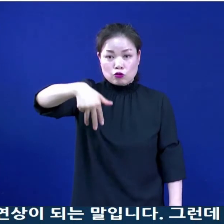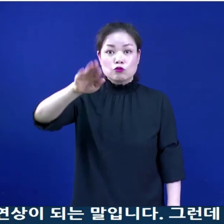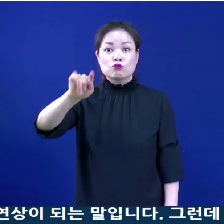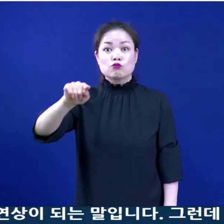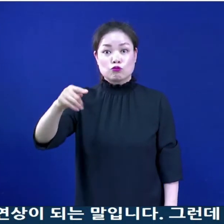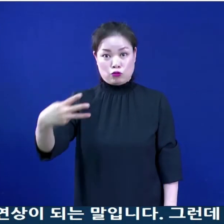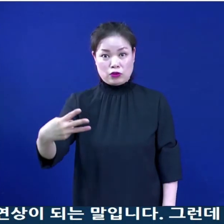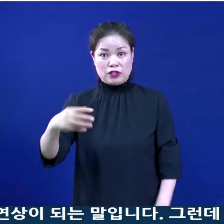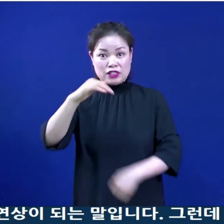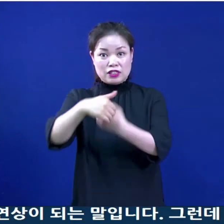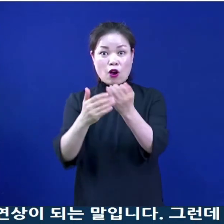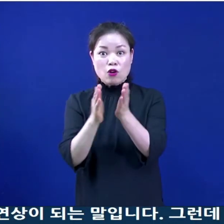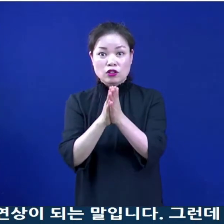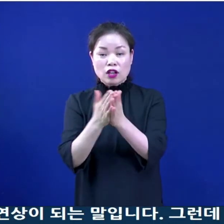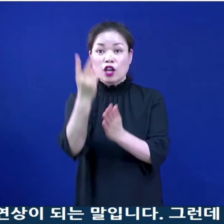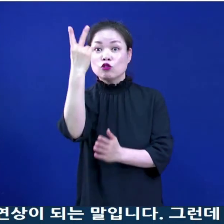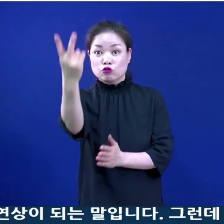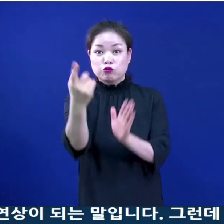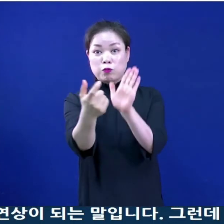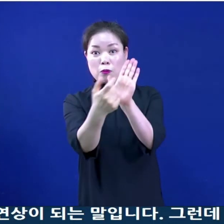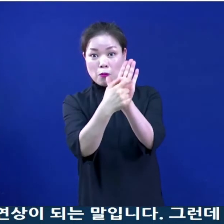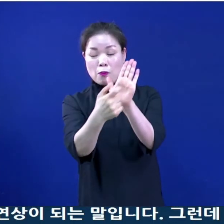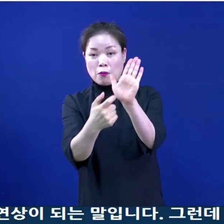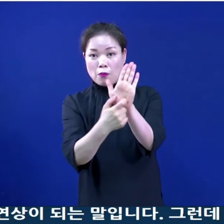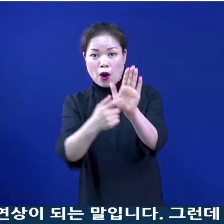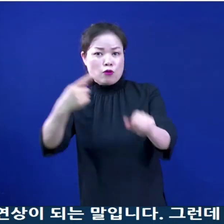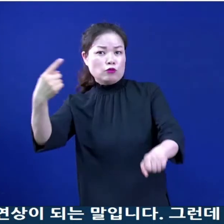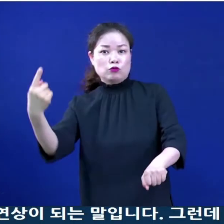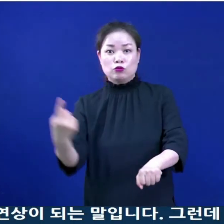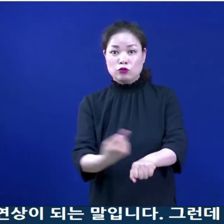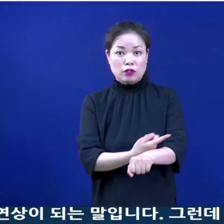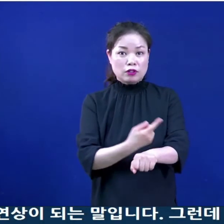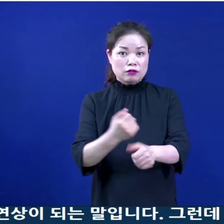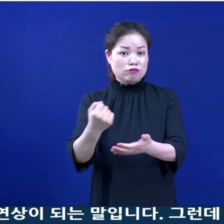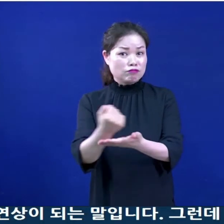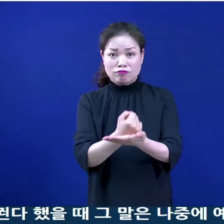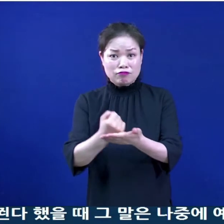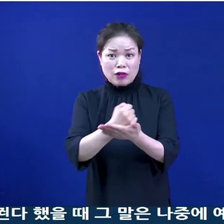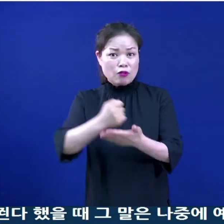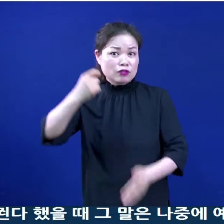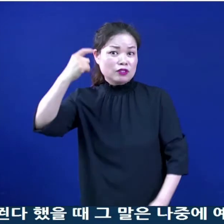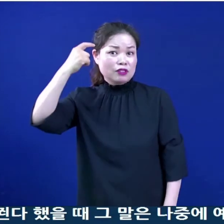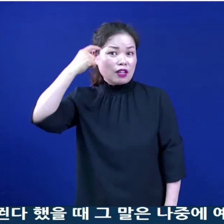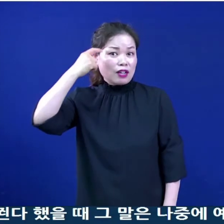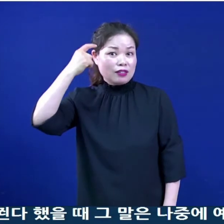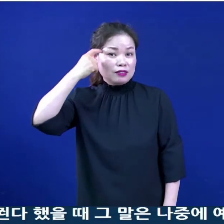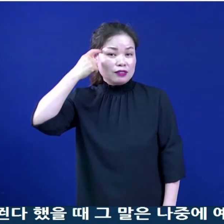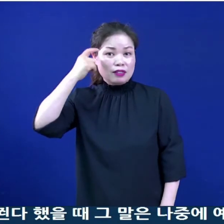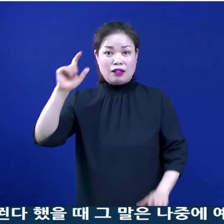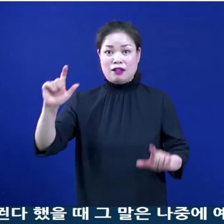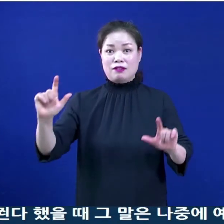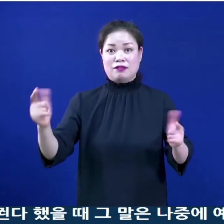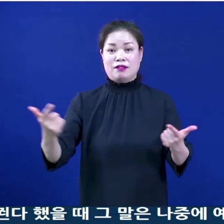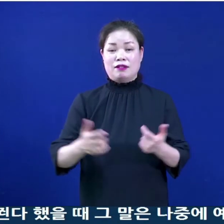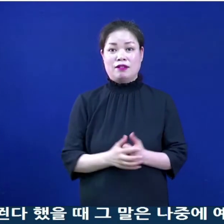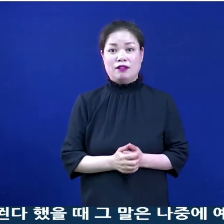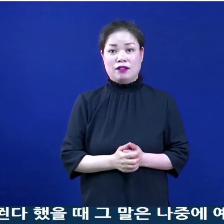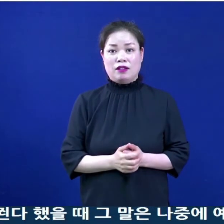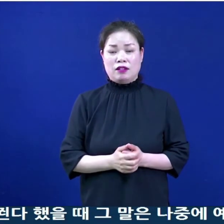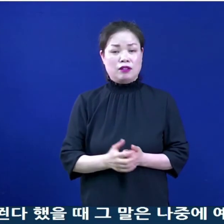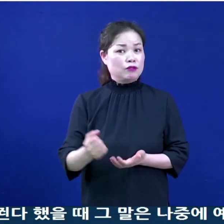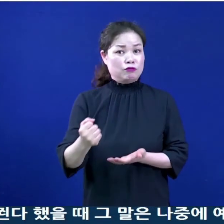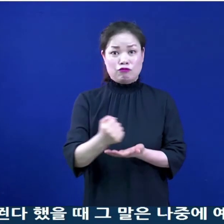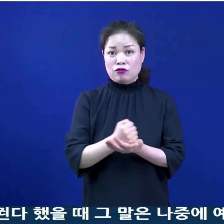우연이겠습니까? 저는 이런 걸 우연이라고 제 이 해석에는 받아들여지지가 않아요. 이건